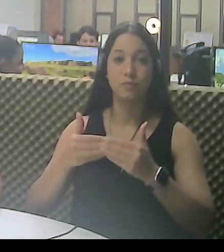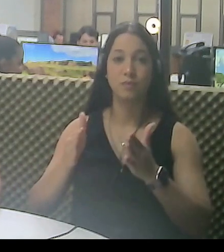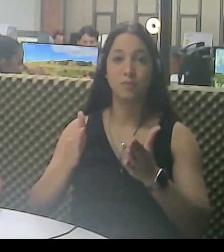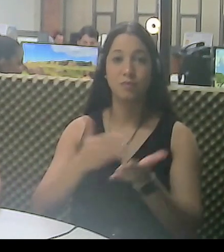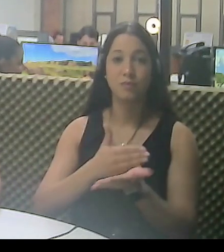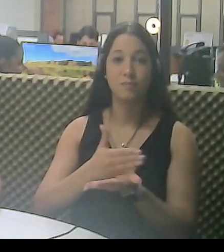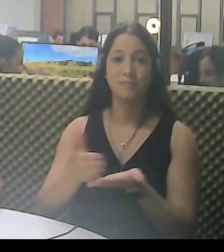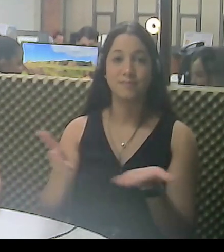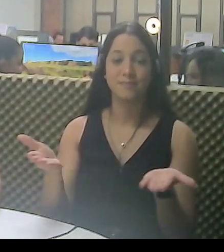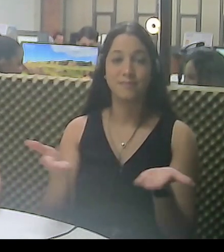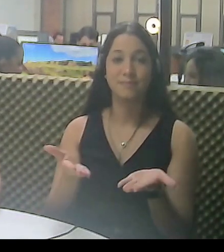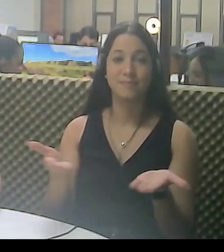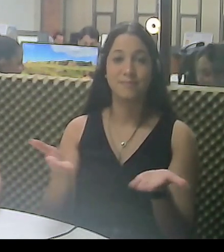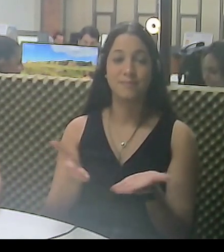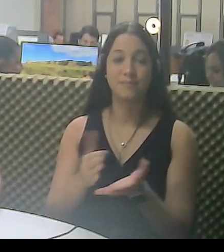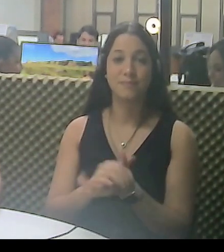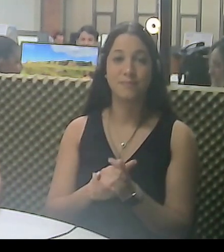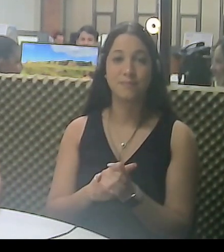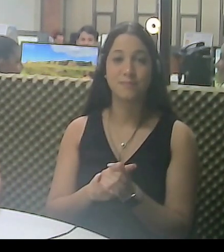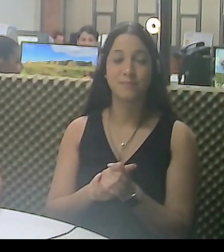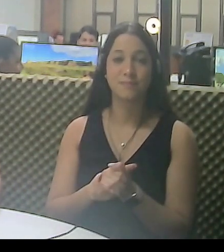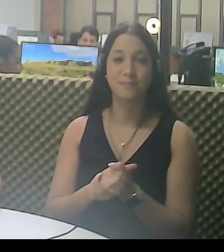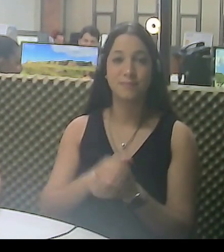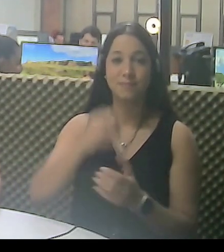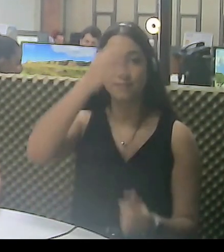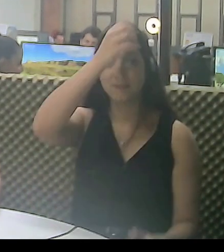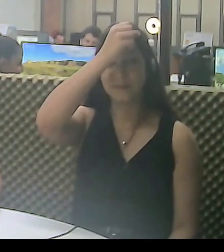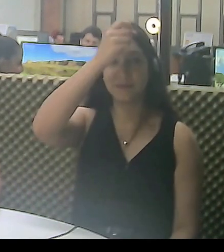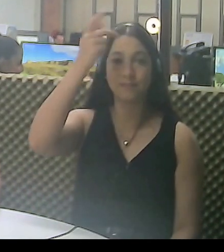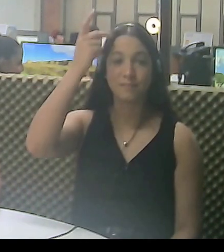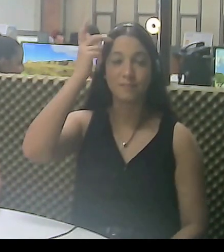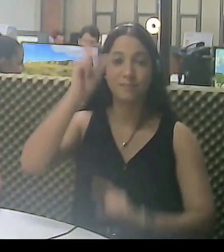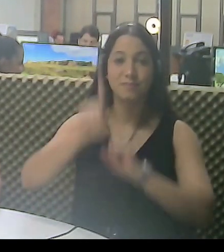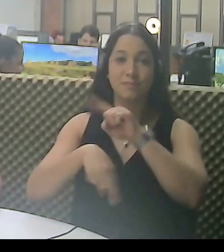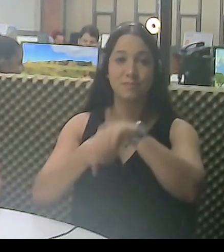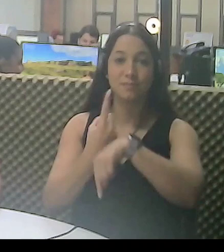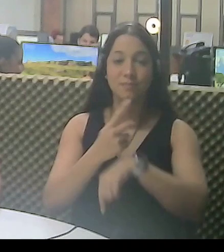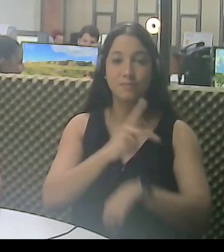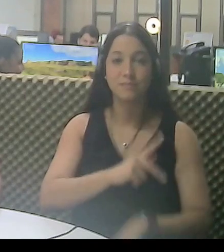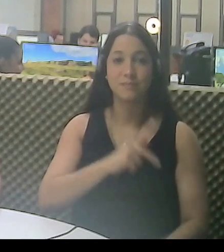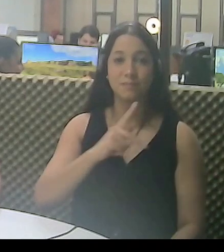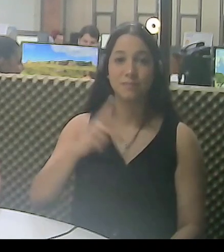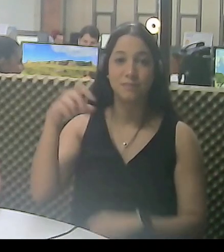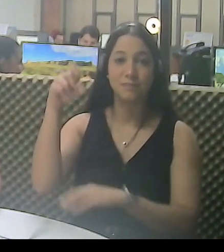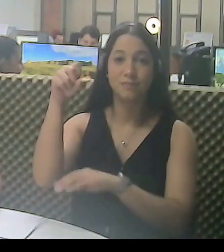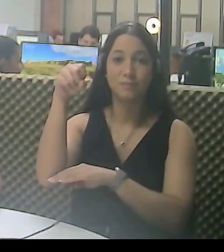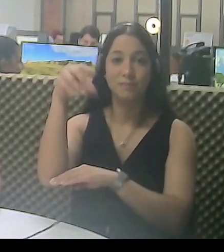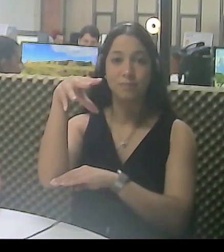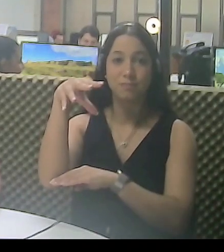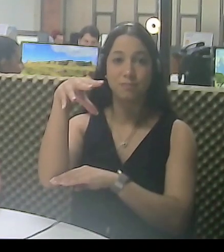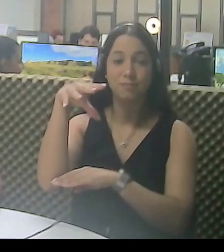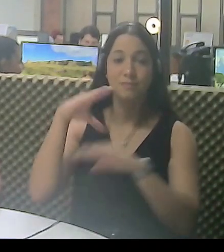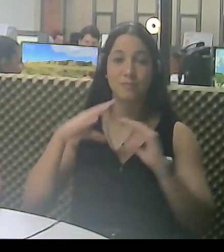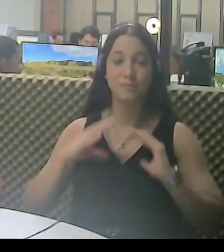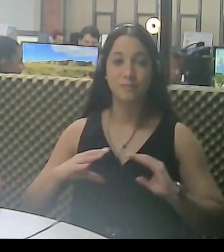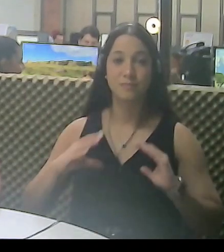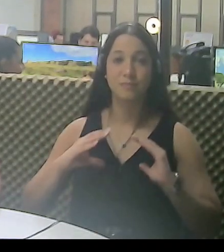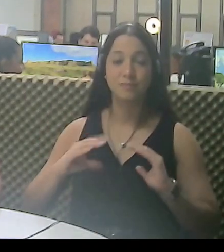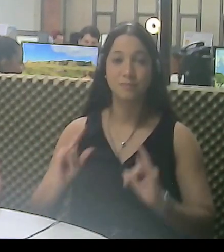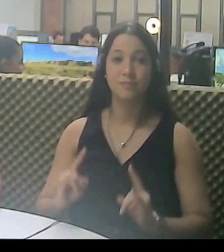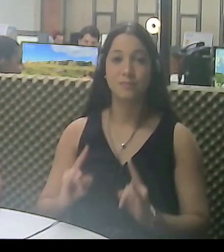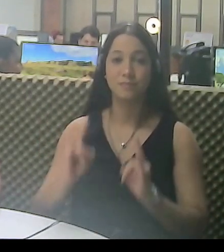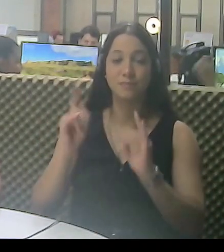partir de hoje. E ainda, prefeitura avança com PPP e leva a iluminação de destaque para praças e